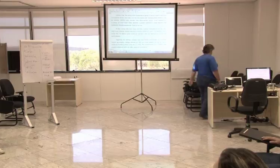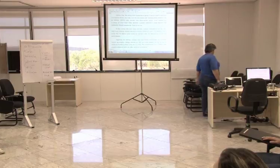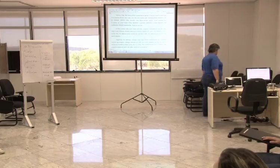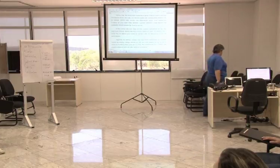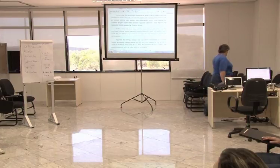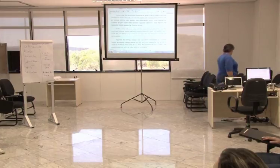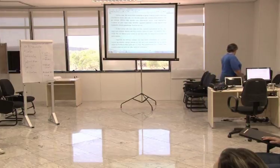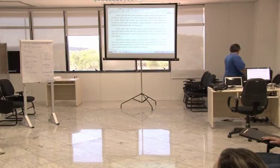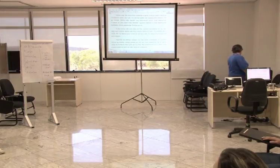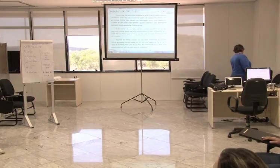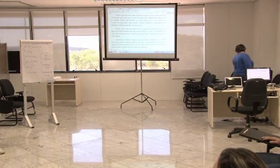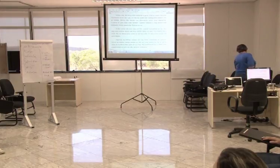8, Kátia Cristina.